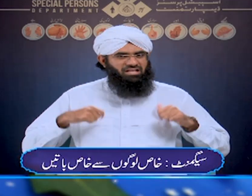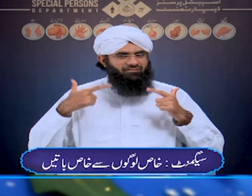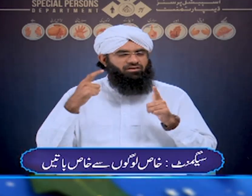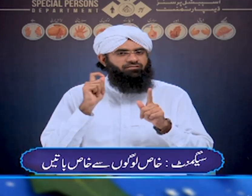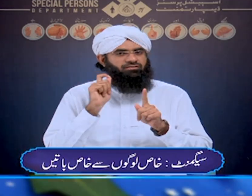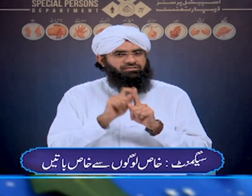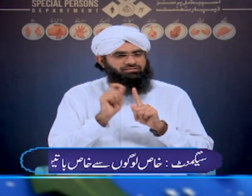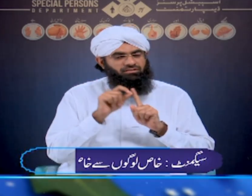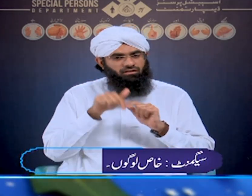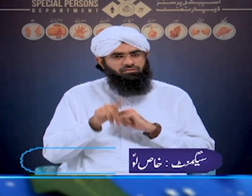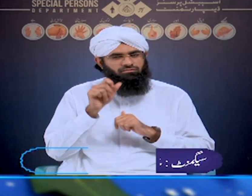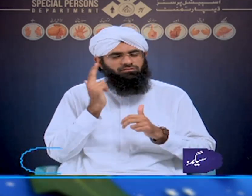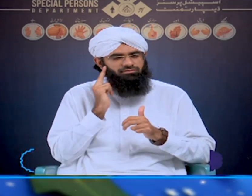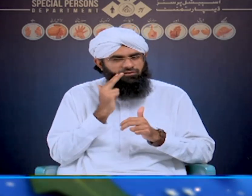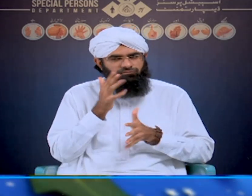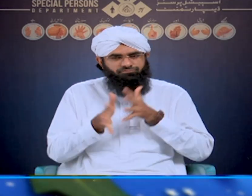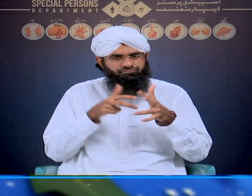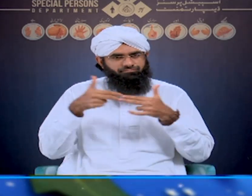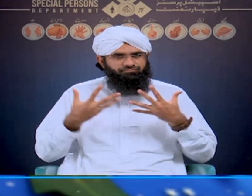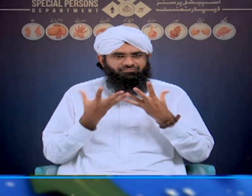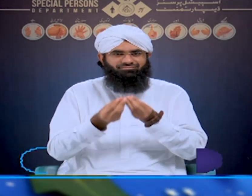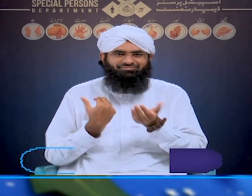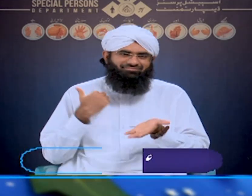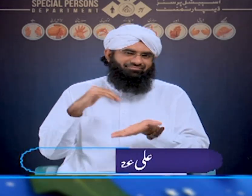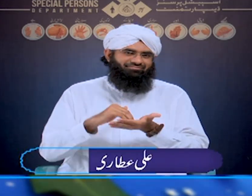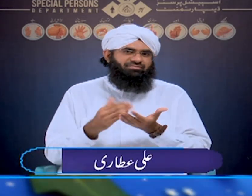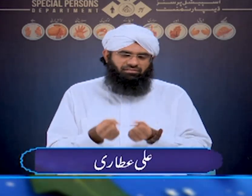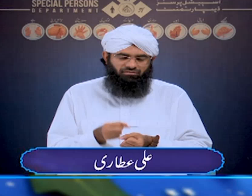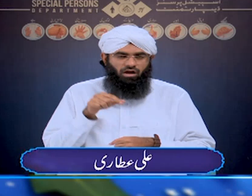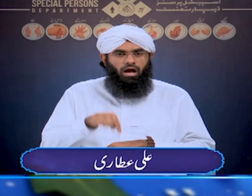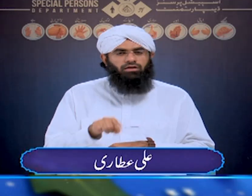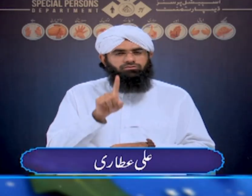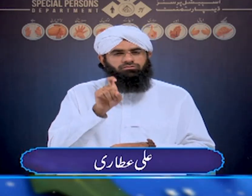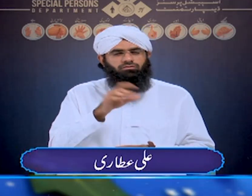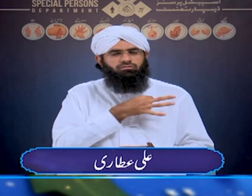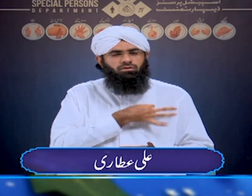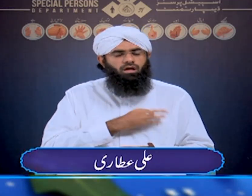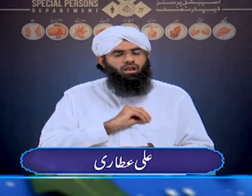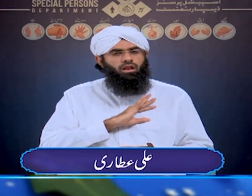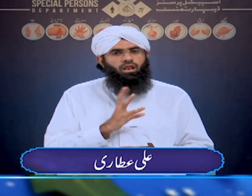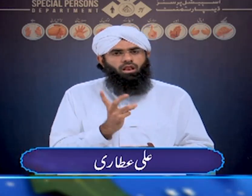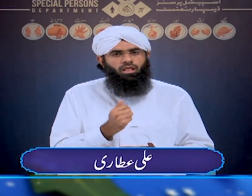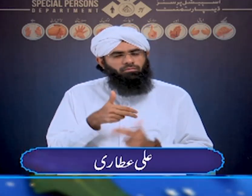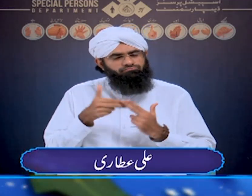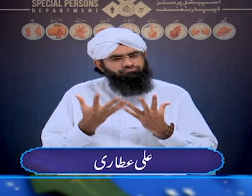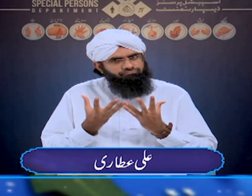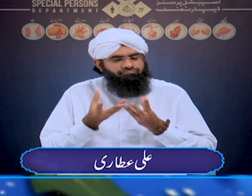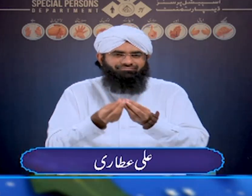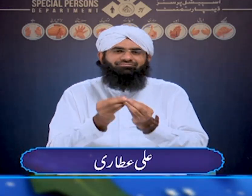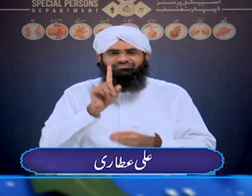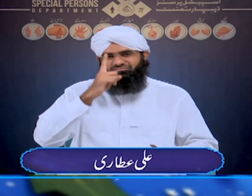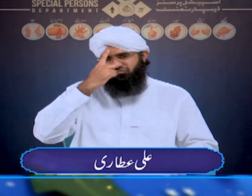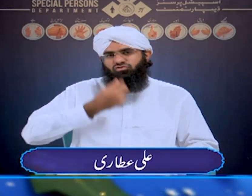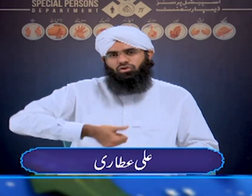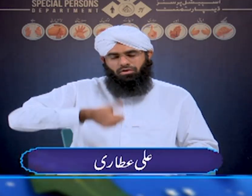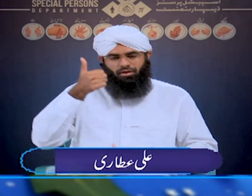کے سیگمنٹ خاص لوگوں سے خاص باتیں میں ہم حاضر ہیں اور آج کے ہم نیک عمل سے متعلق انشاءاللہ سنیں گے.